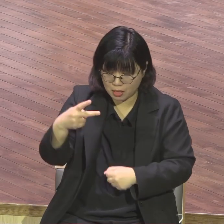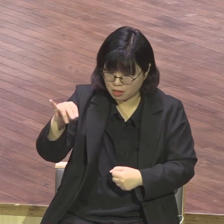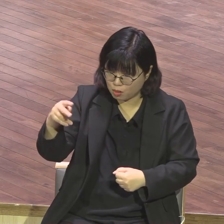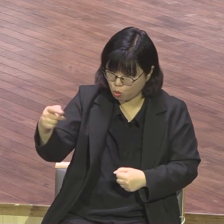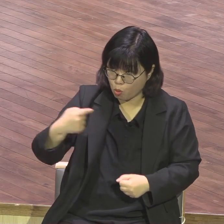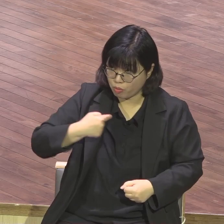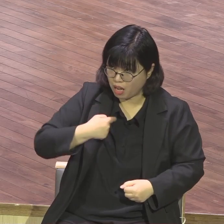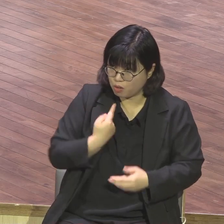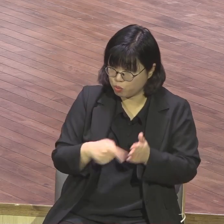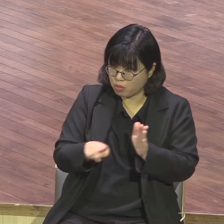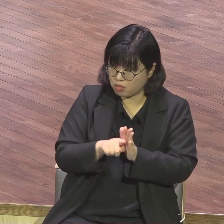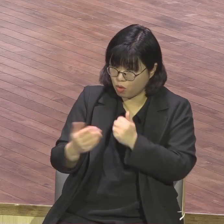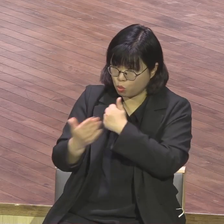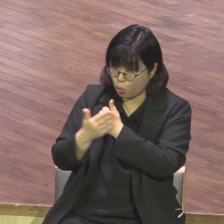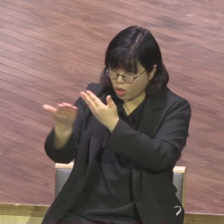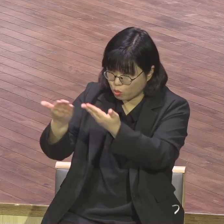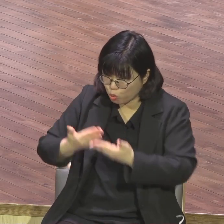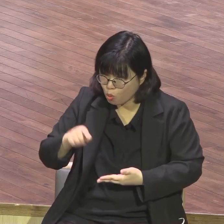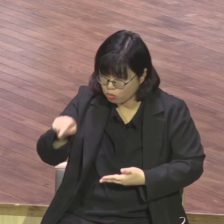바울이 말하고 있어요.